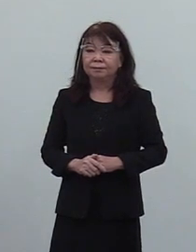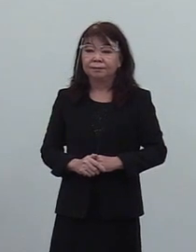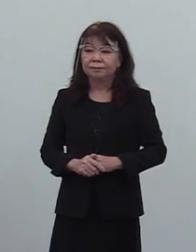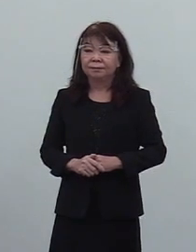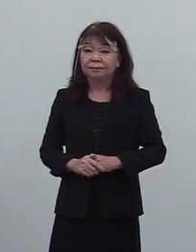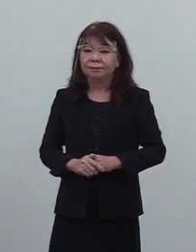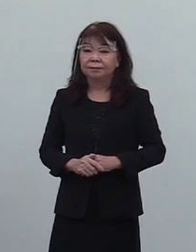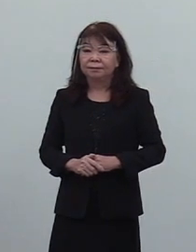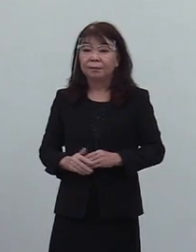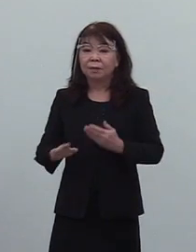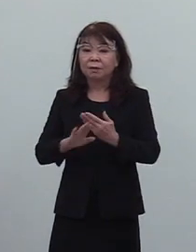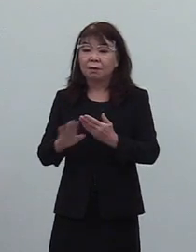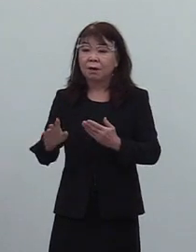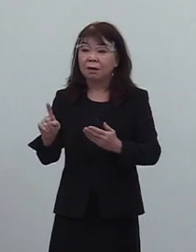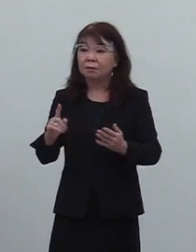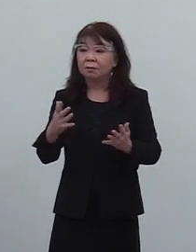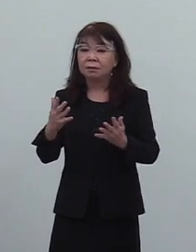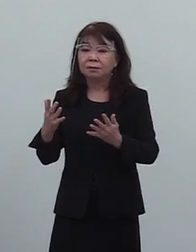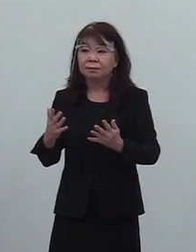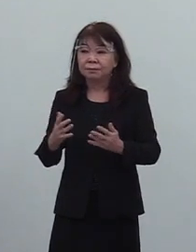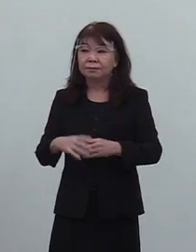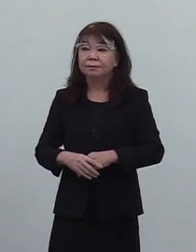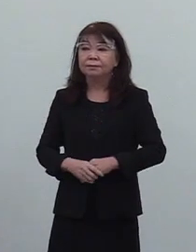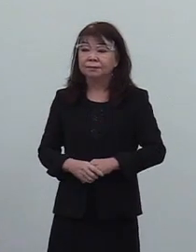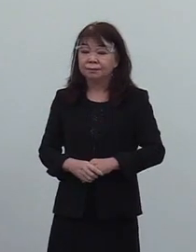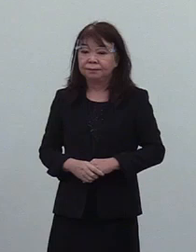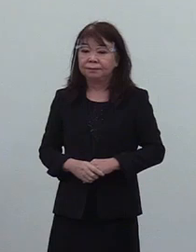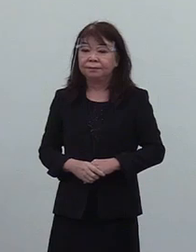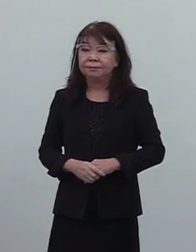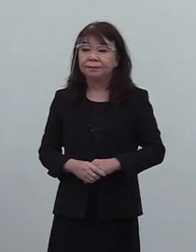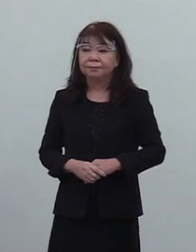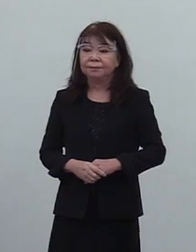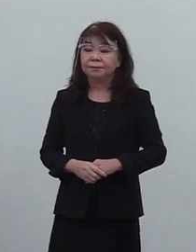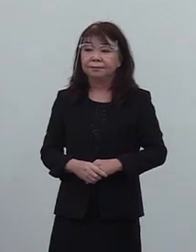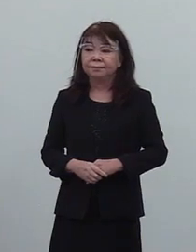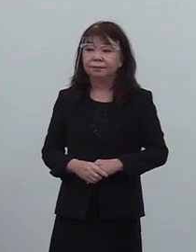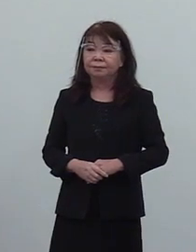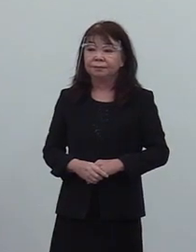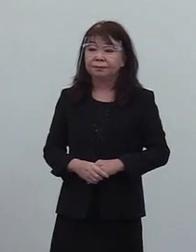はい、では他の方、お住まいの方にいらっしゃいませんか。はい、ではこちらにお願いします。